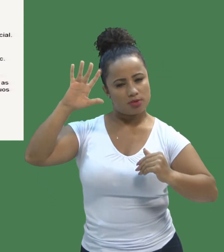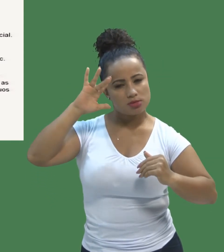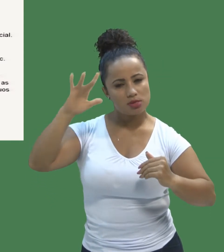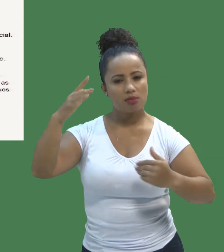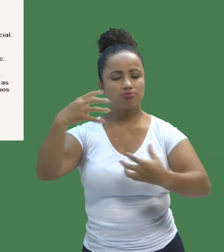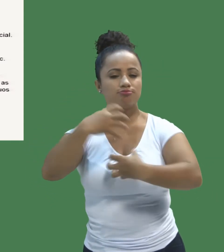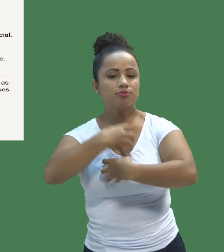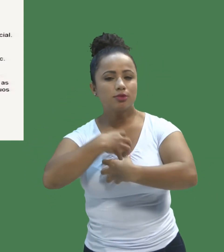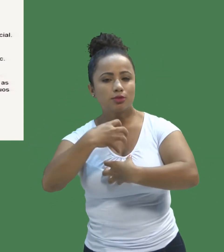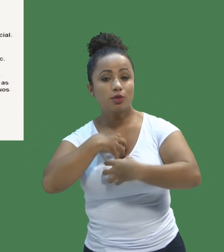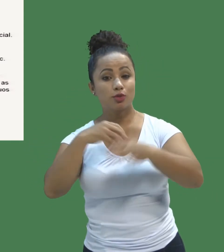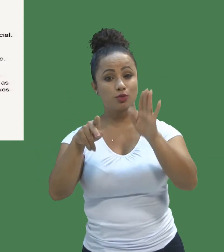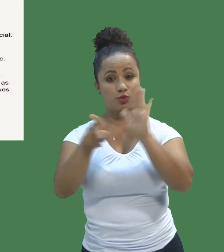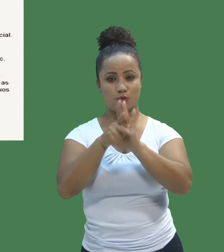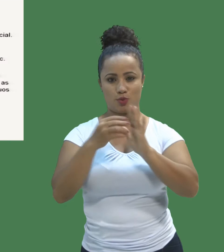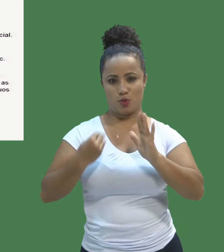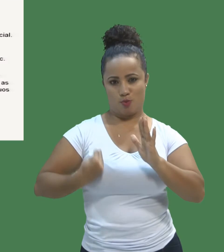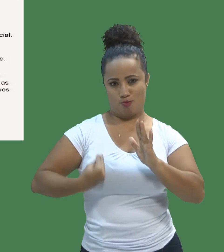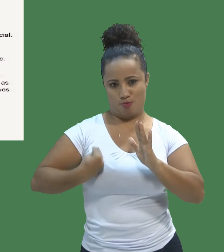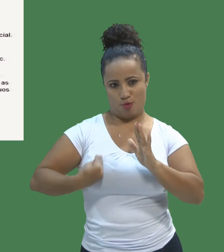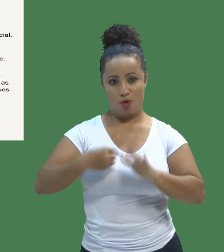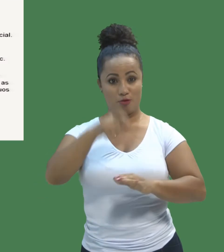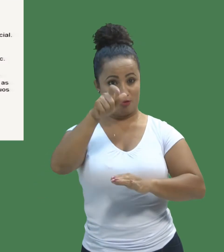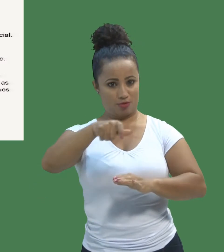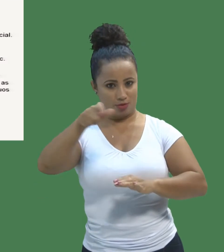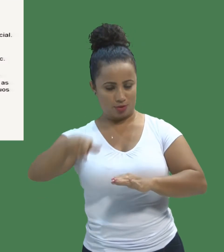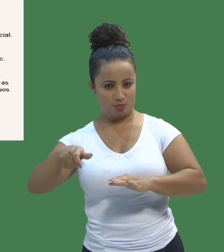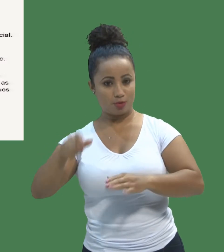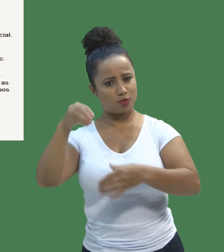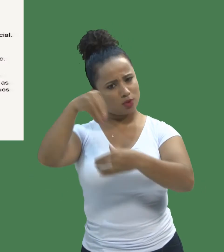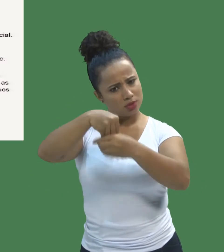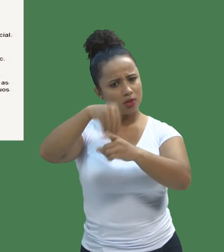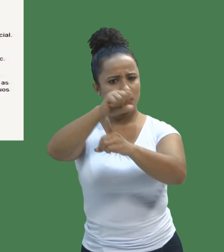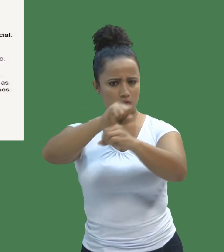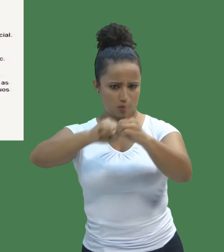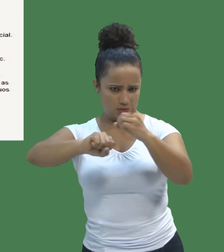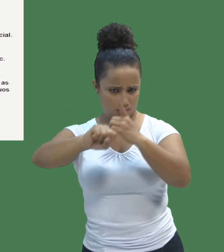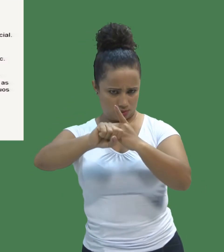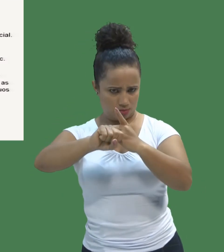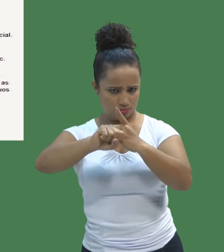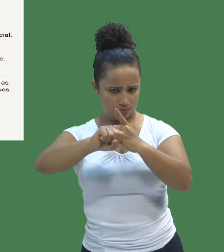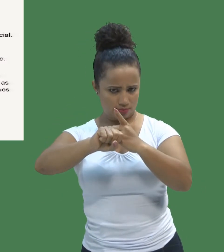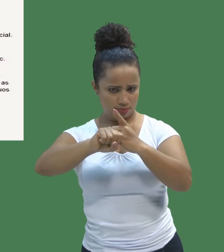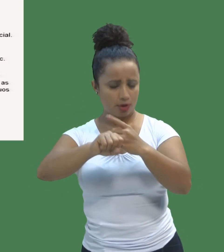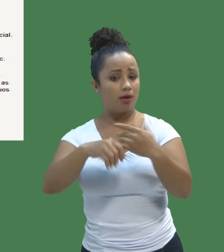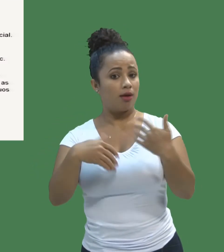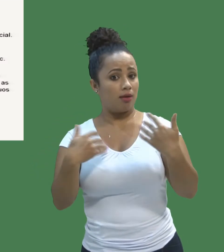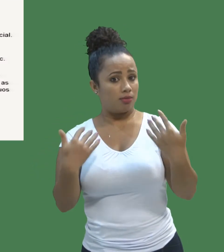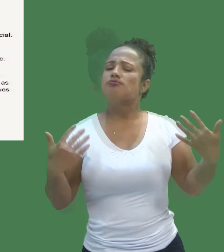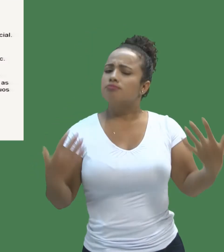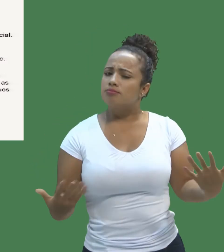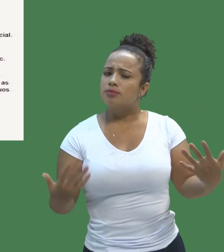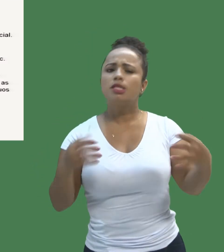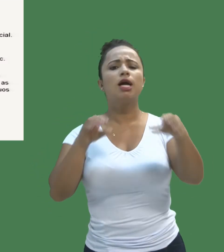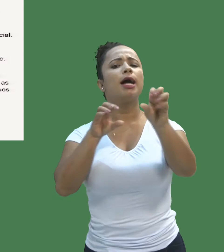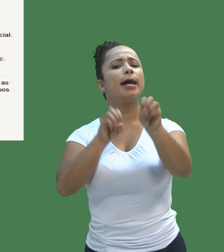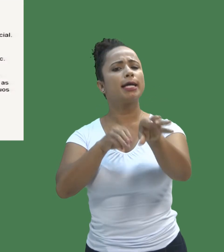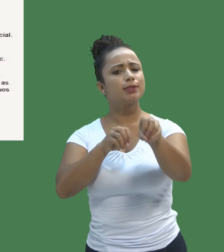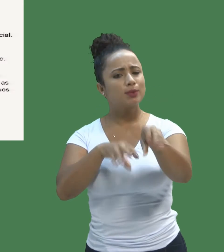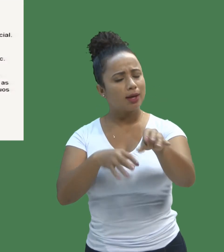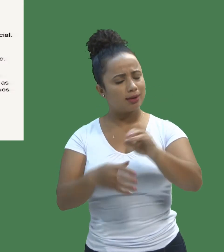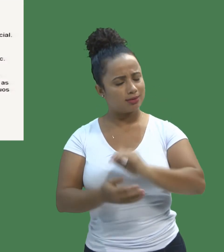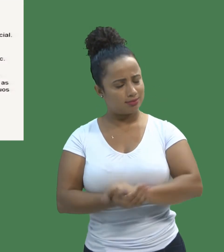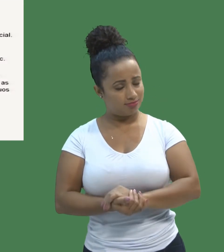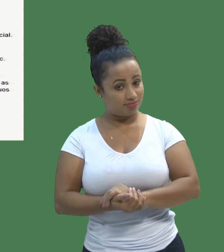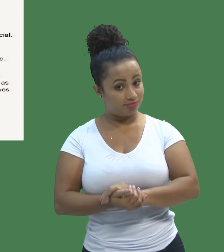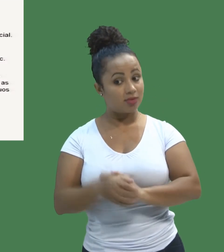práticas, pensamentos e os sentidos da vida dos indivíduos em sociedade. E